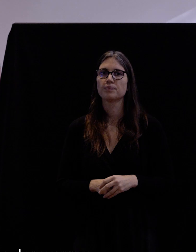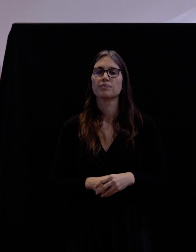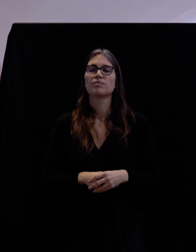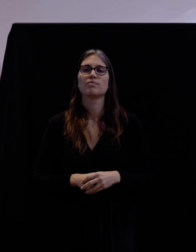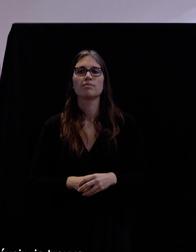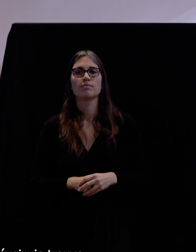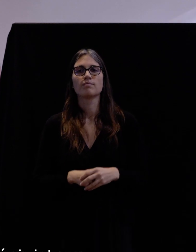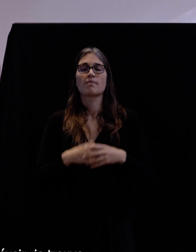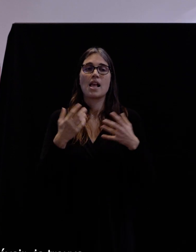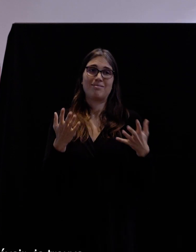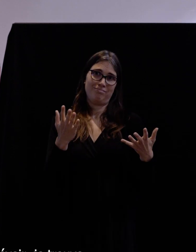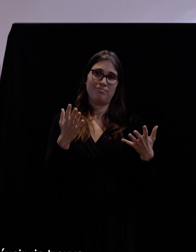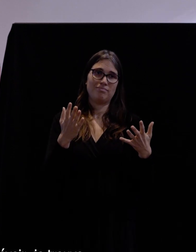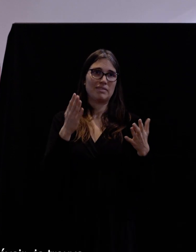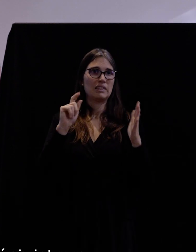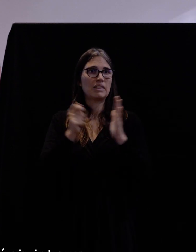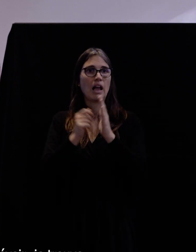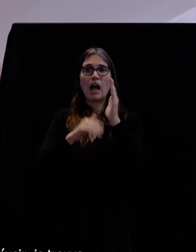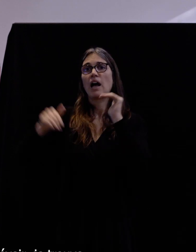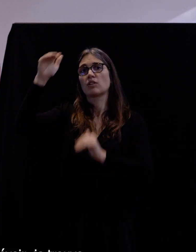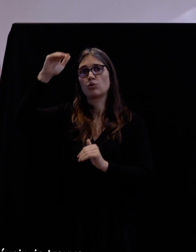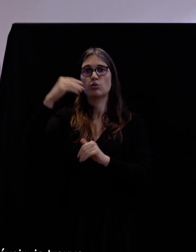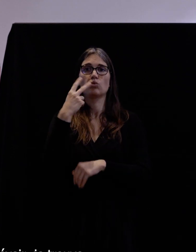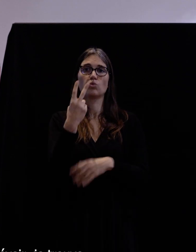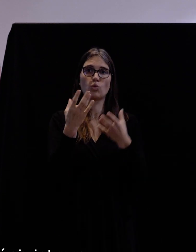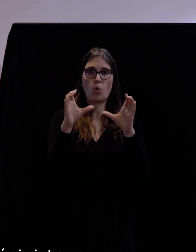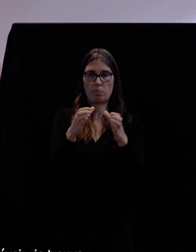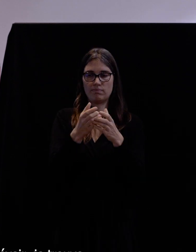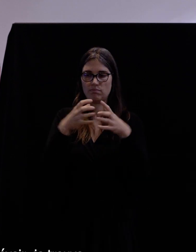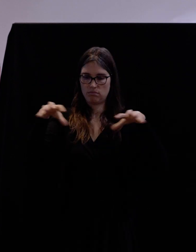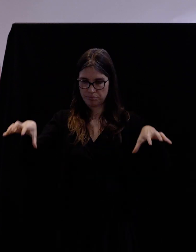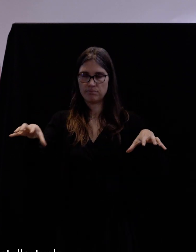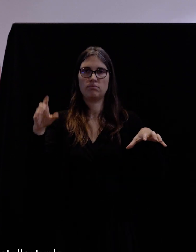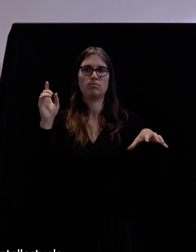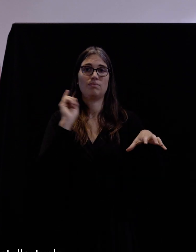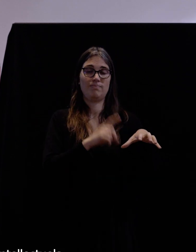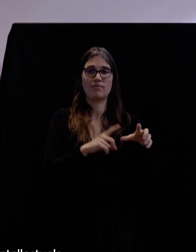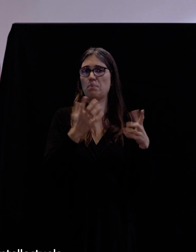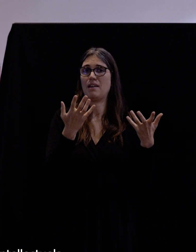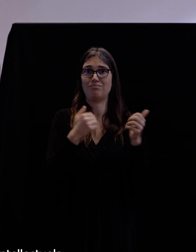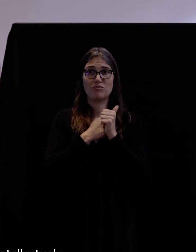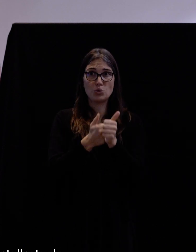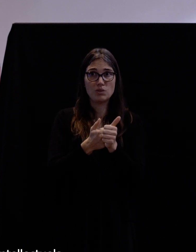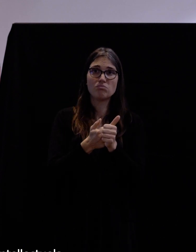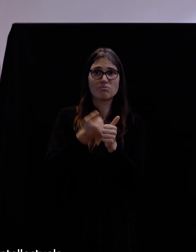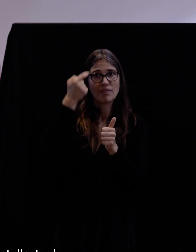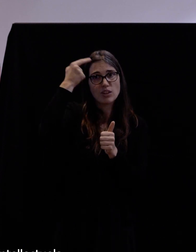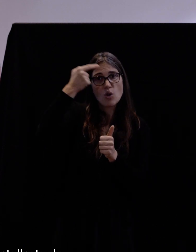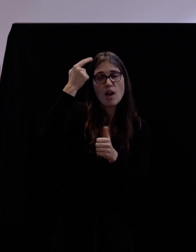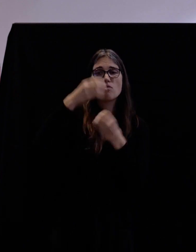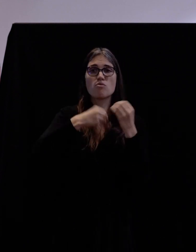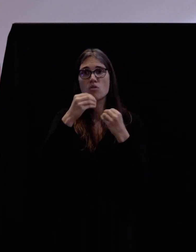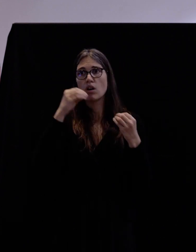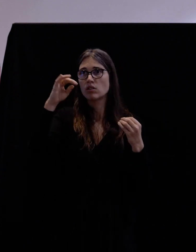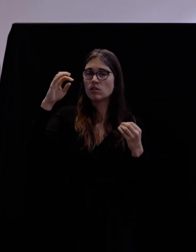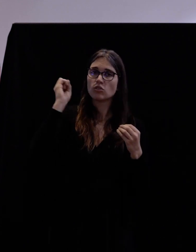Il y a ceux, et c'est difficile de prévoir, je trouve, parce que c'est pas que corrélé à leur niveau intellectuel et à leur déficit sensoriel.